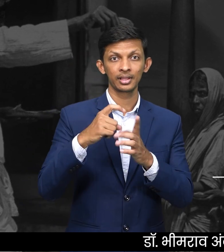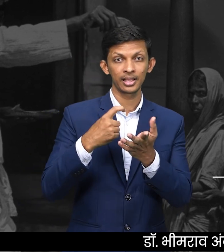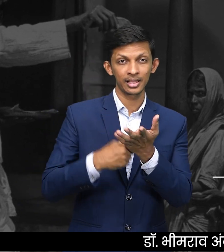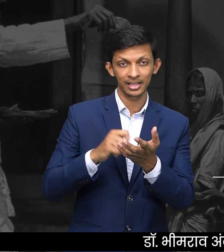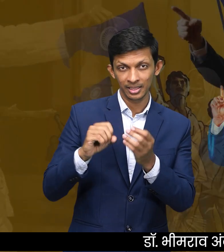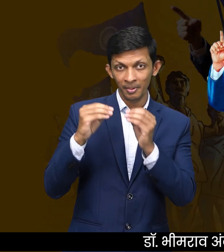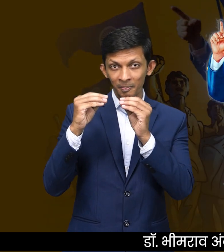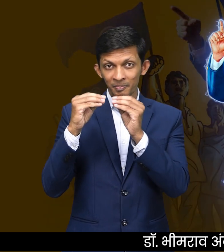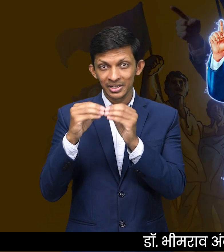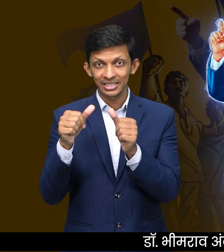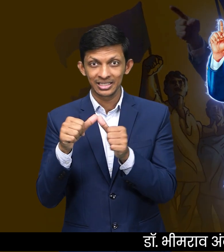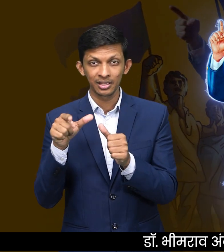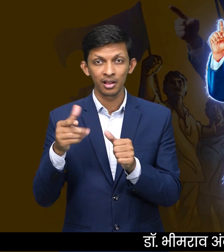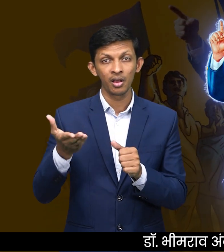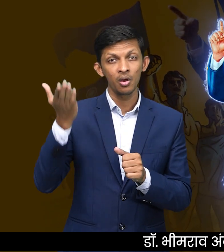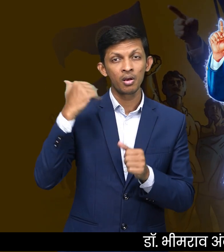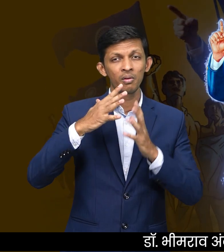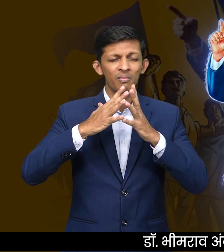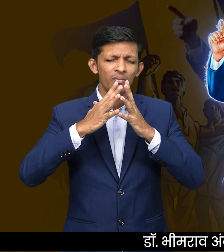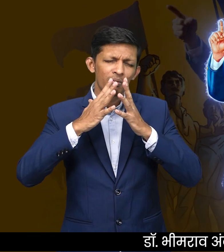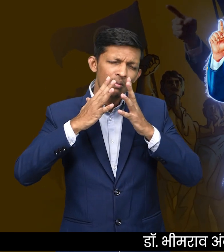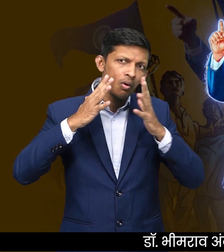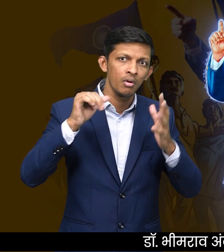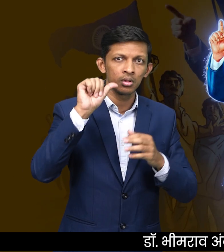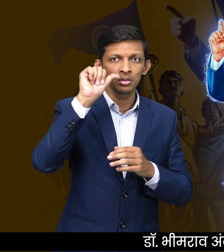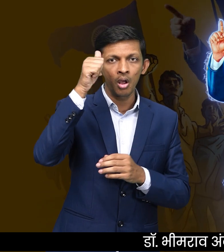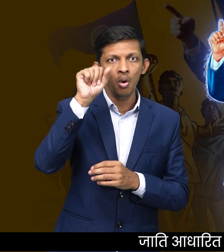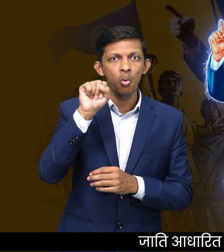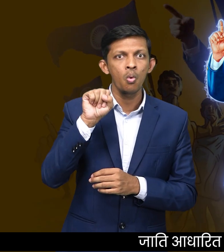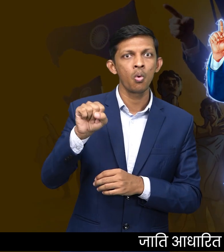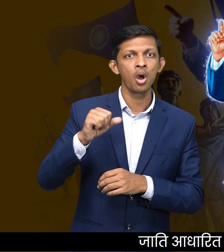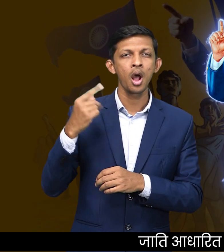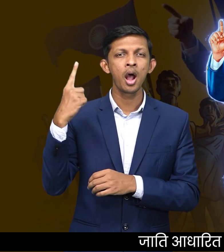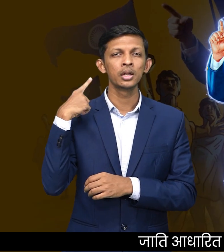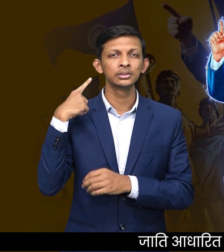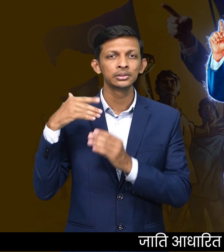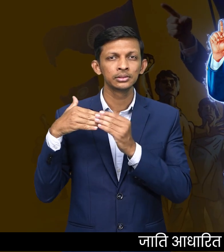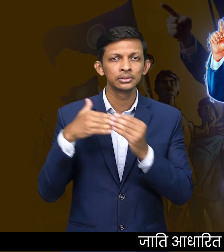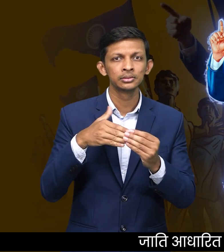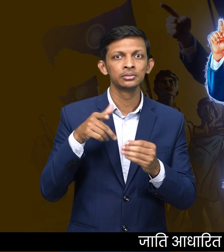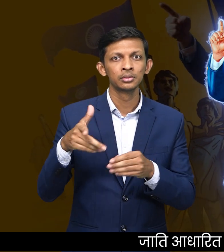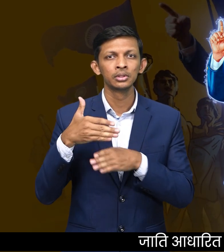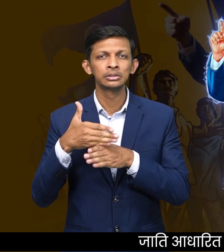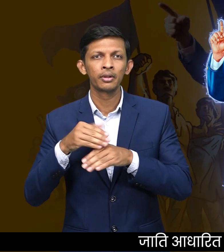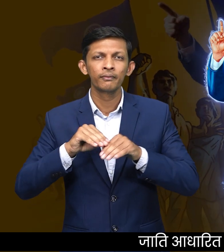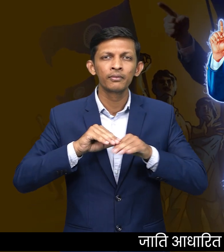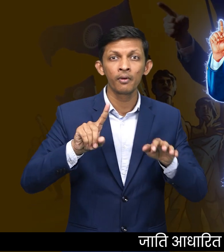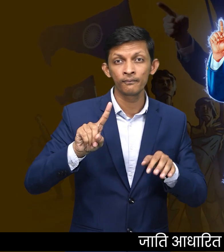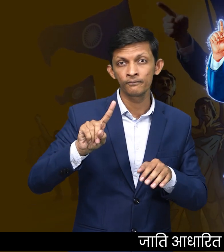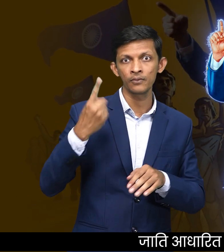डॉक्टर भीमराव अंबेडकर, एक महान भारतीय नेता, जाति आधारित भेदभाव का अपना पहला अनुभव